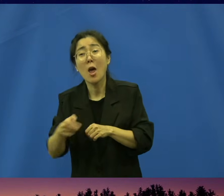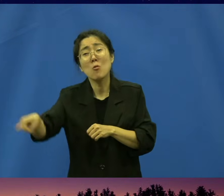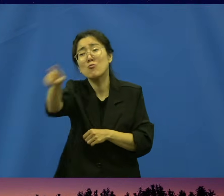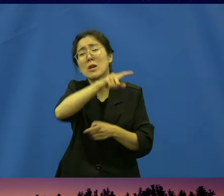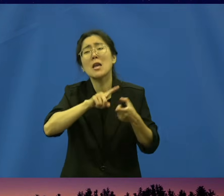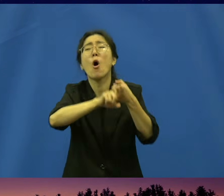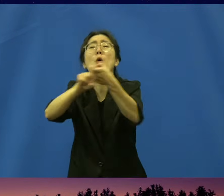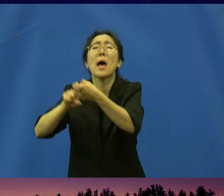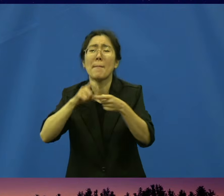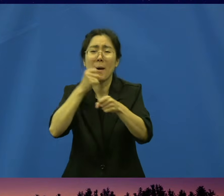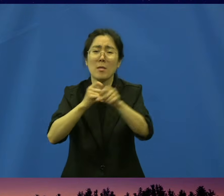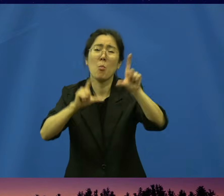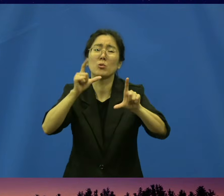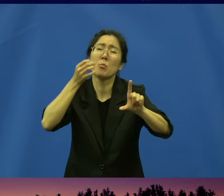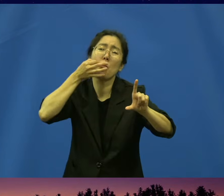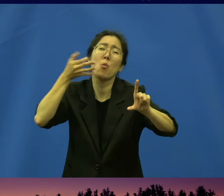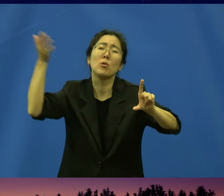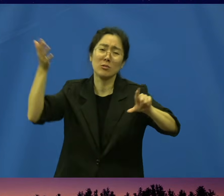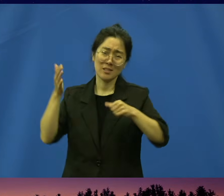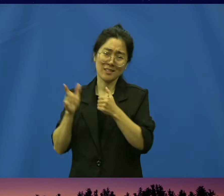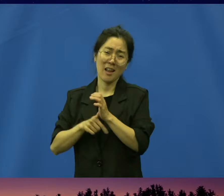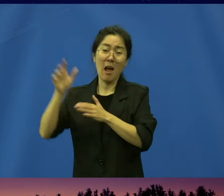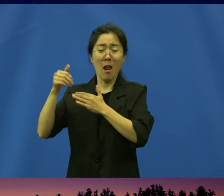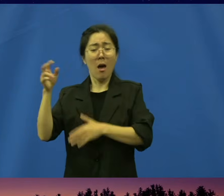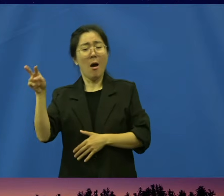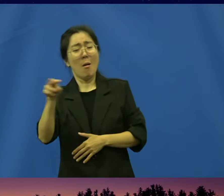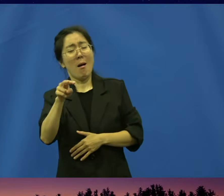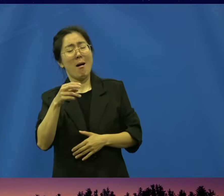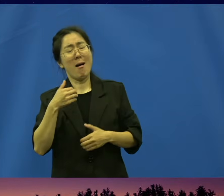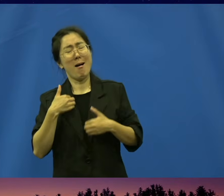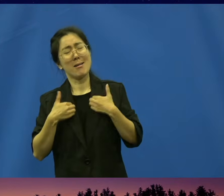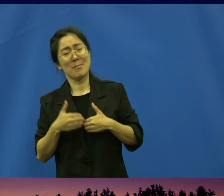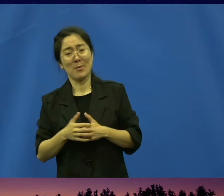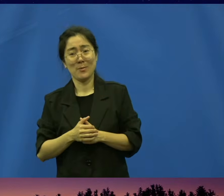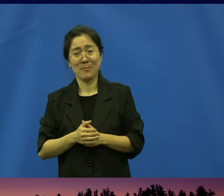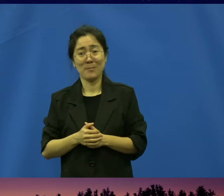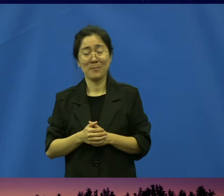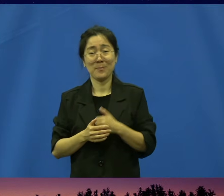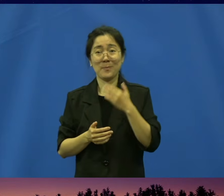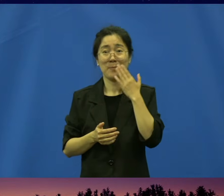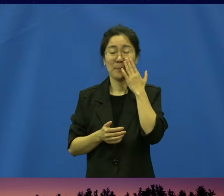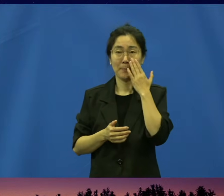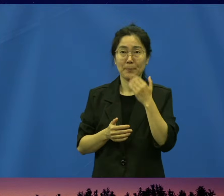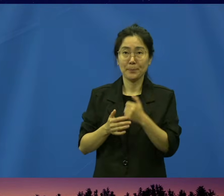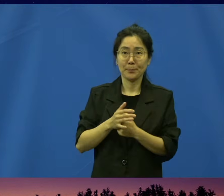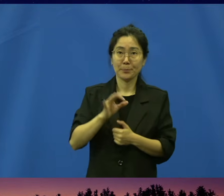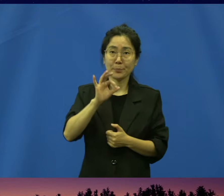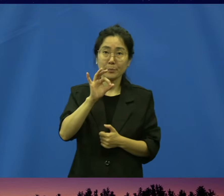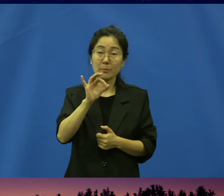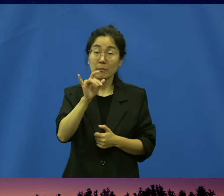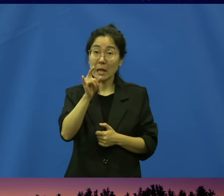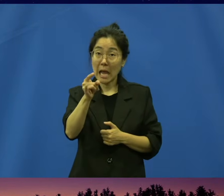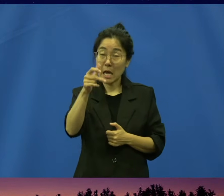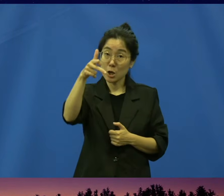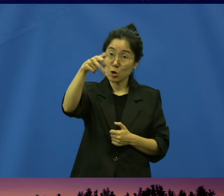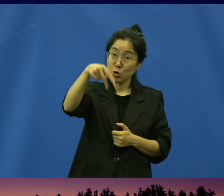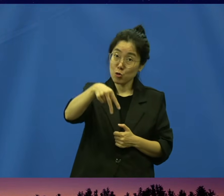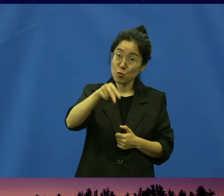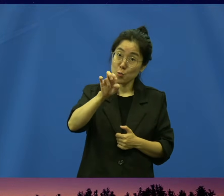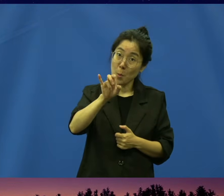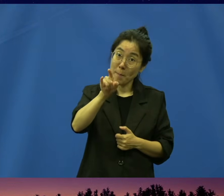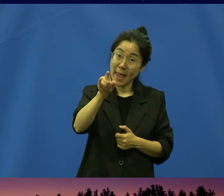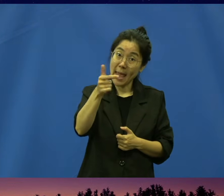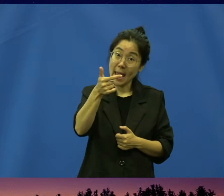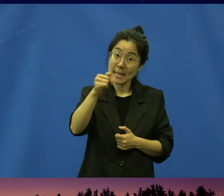조직적으로 교회를 하나로 묶으려는 운동이 세계적으로 있었습니다. 바로 에큐메니컬 교회 연합